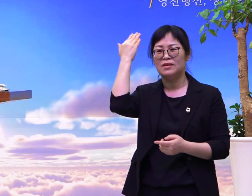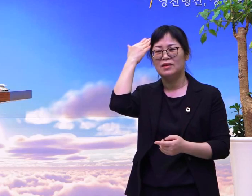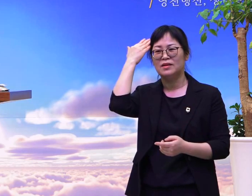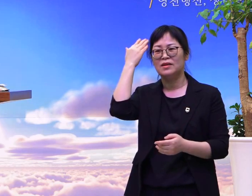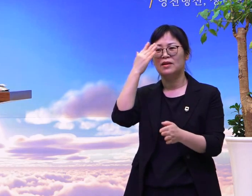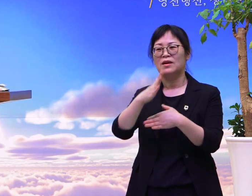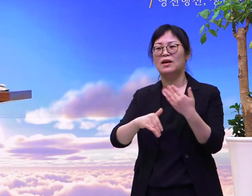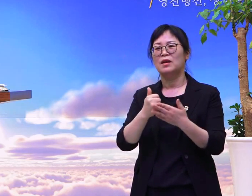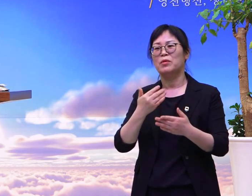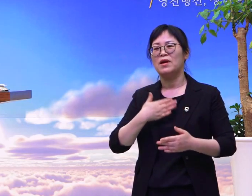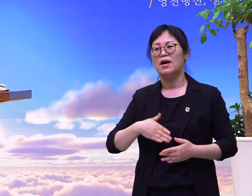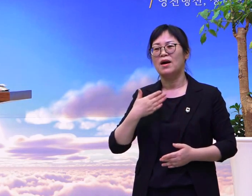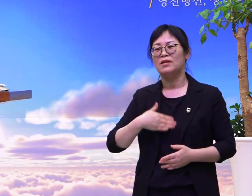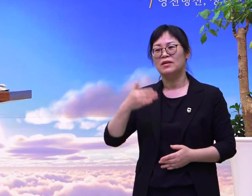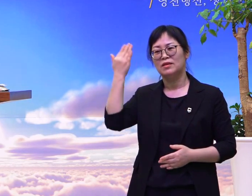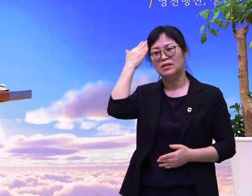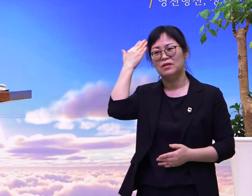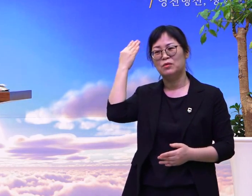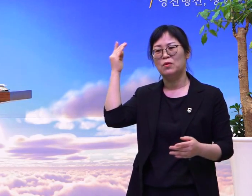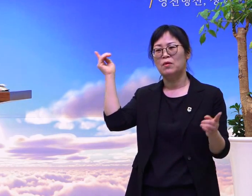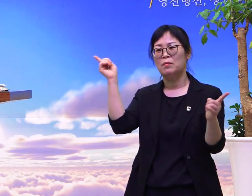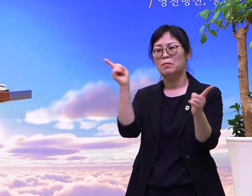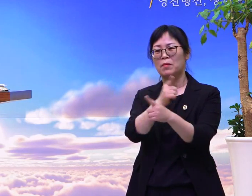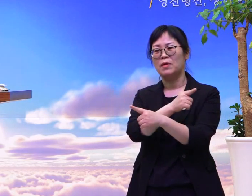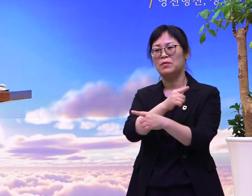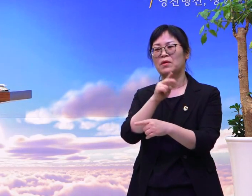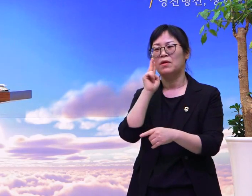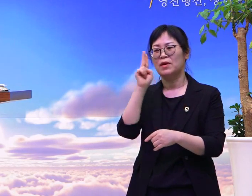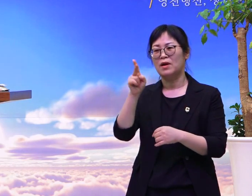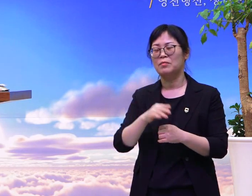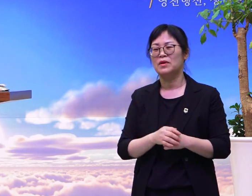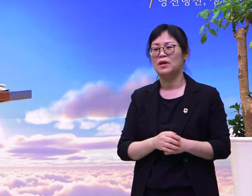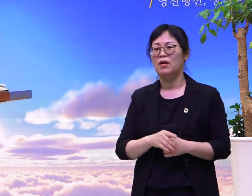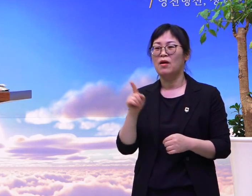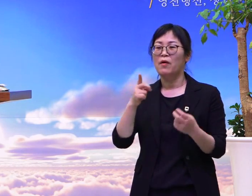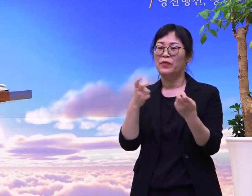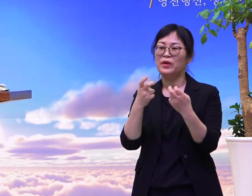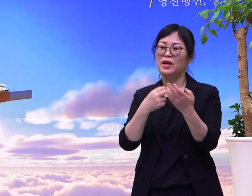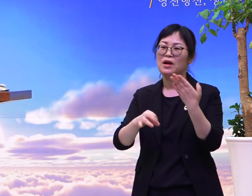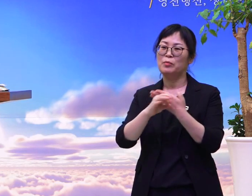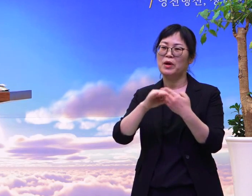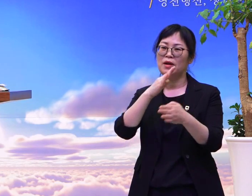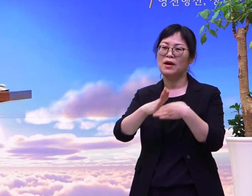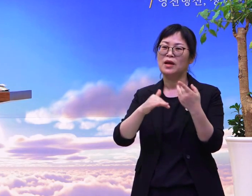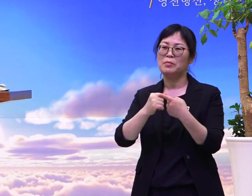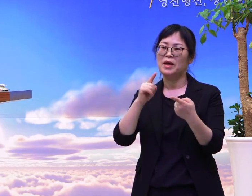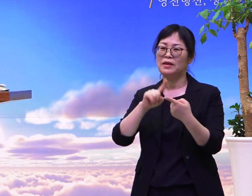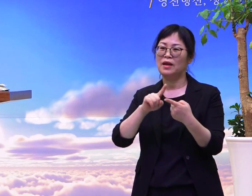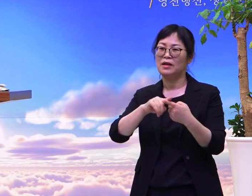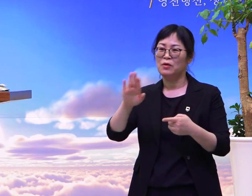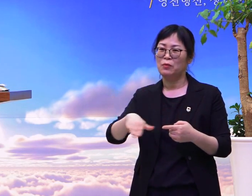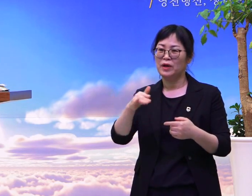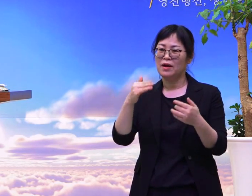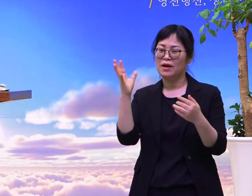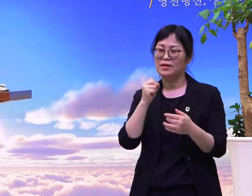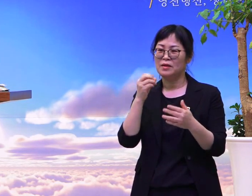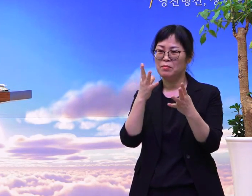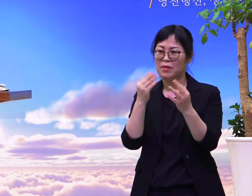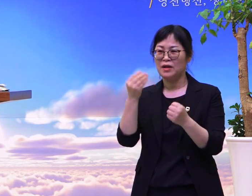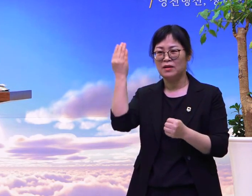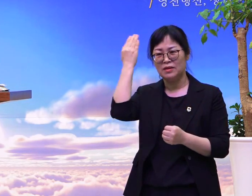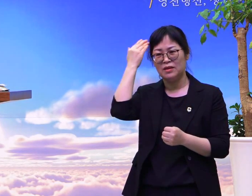하나님을 아는 지식으로 바뀌어야 합니다. 어떻게 하면 하나님에 관한 우리가 가지고 있는 이 많은 지식이